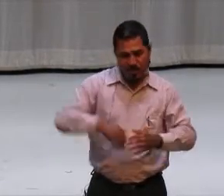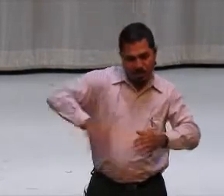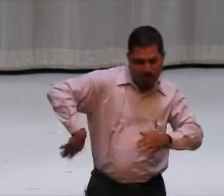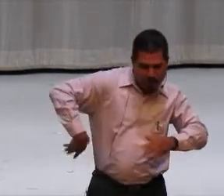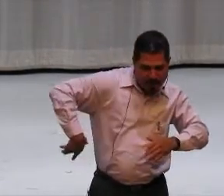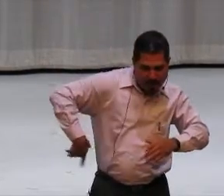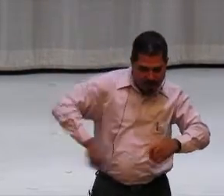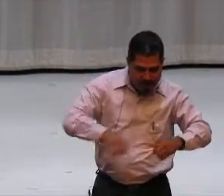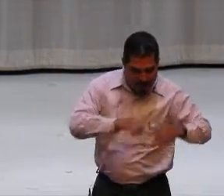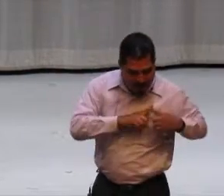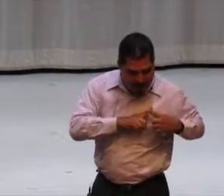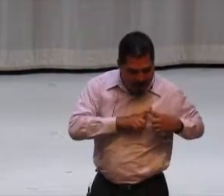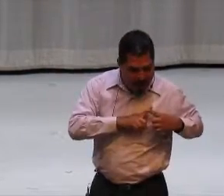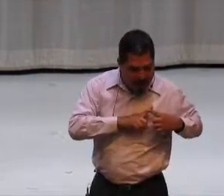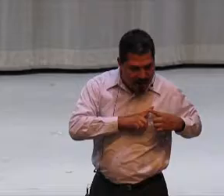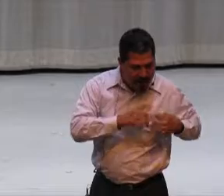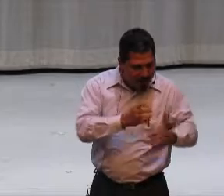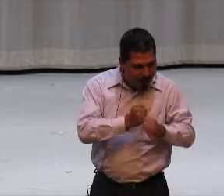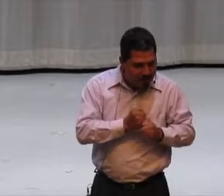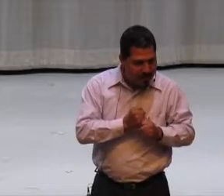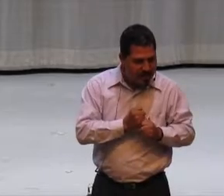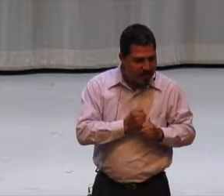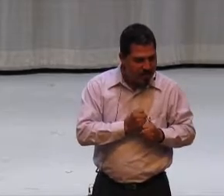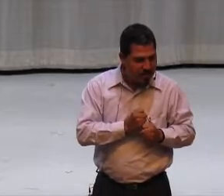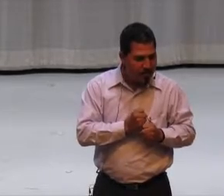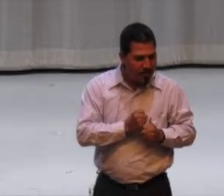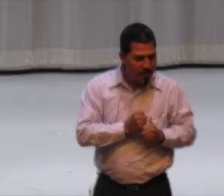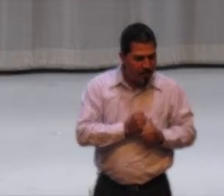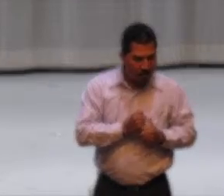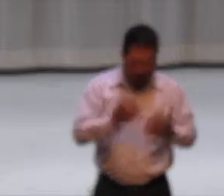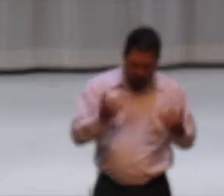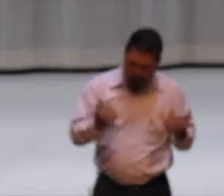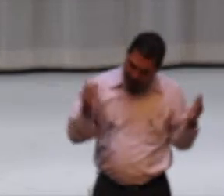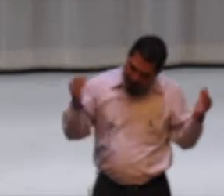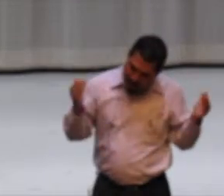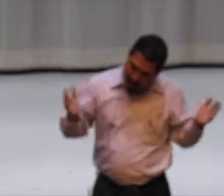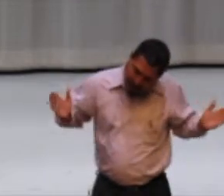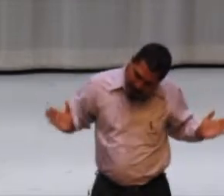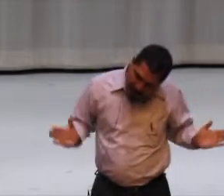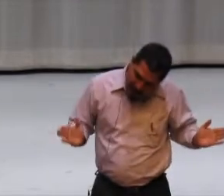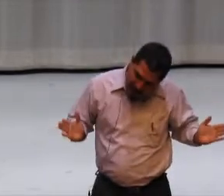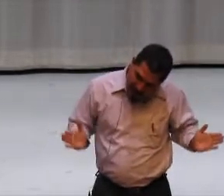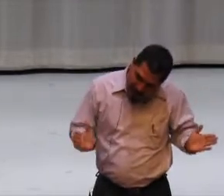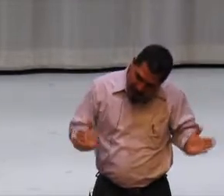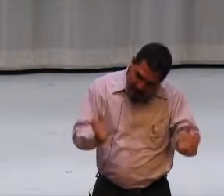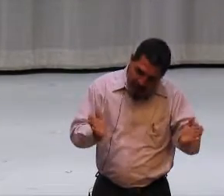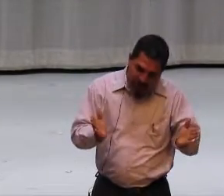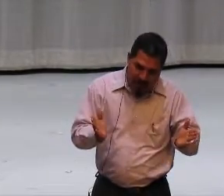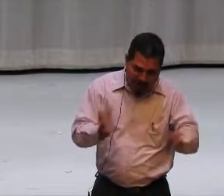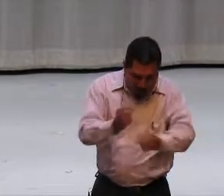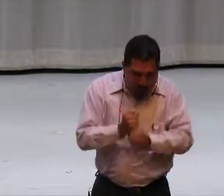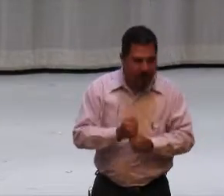que todavía no se han tomado esa decisión, ahora les animamos a tomarla.